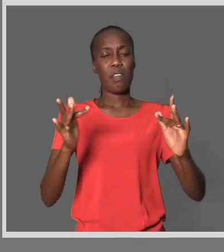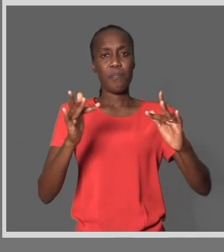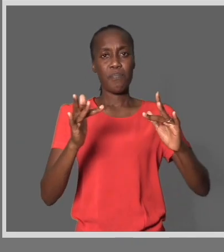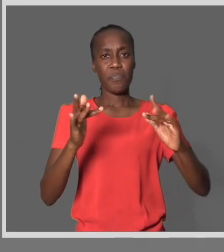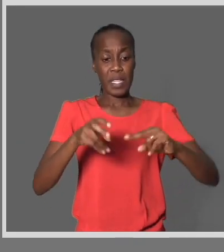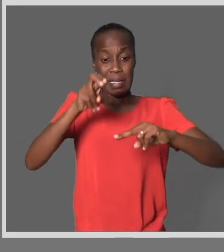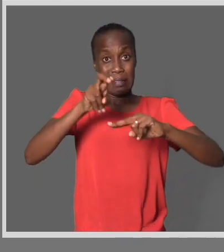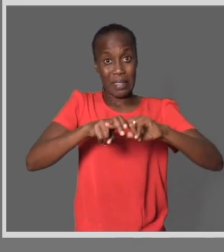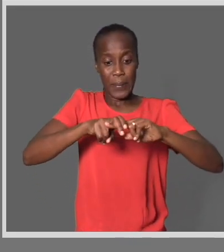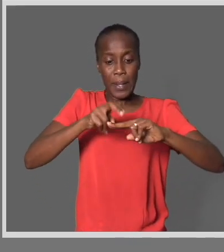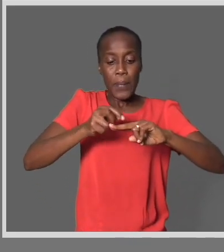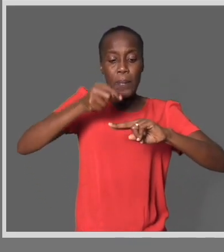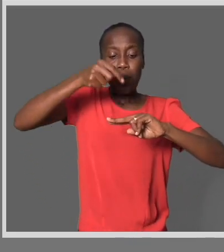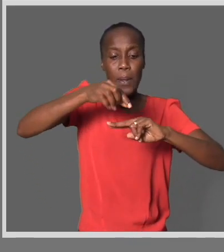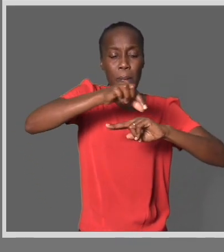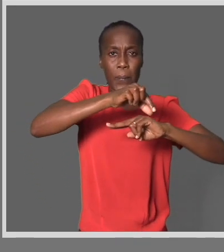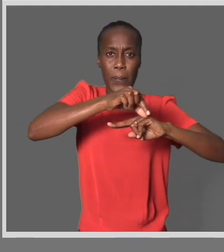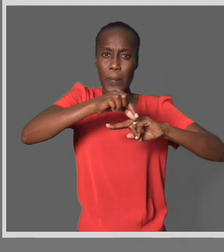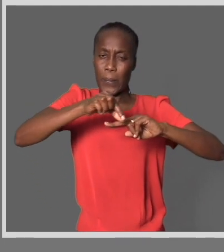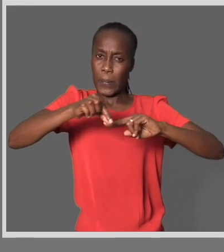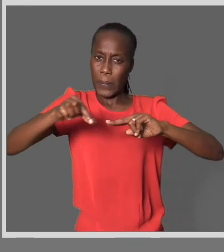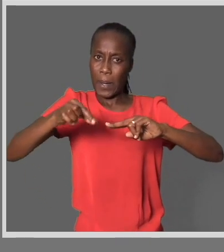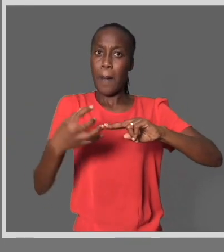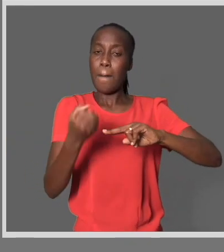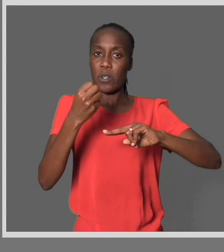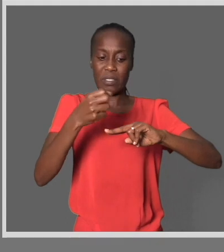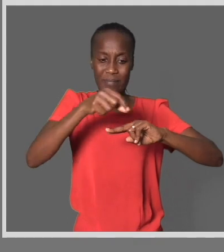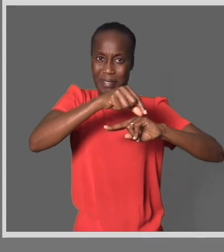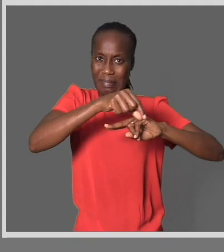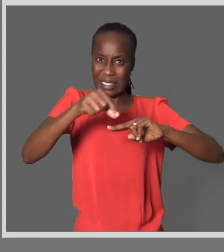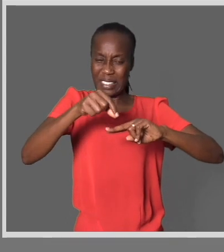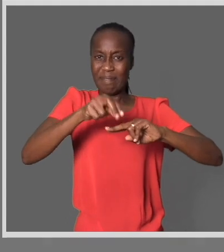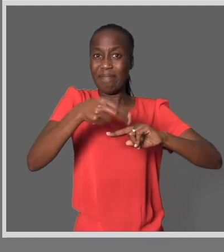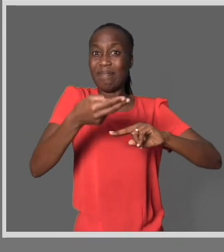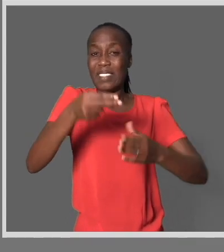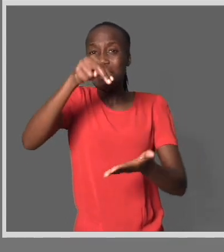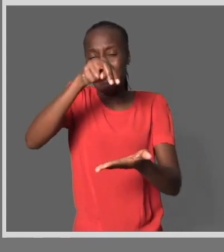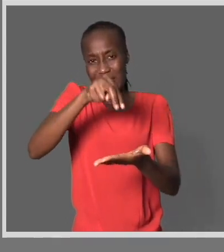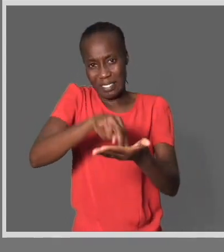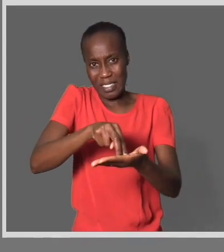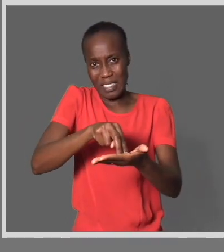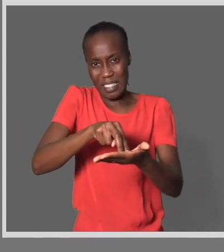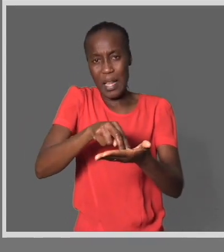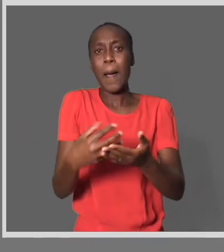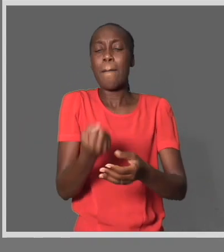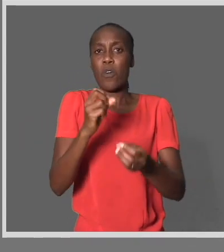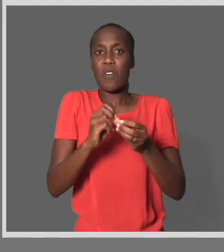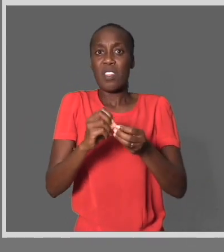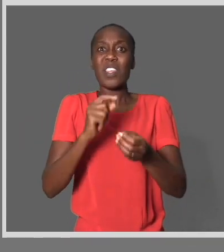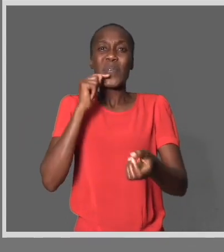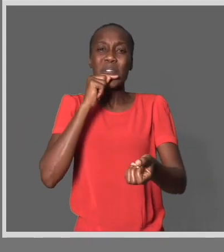o pisapé atingir os pés para que ela tenha retorno. Quando ela pisa o chão, o sangue dá retorno